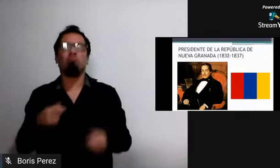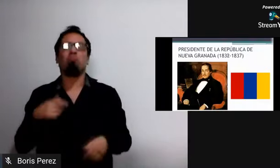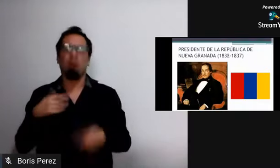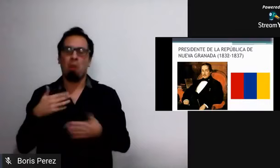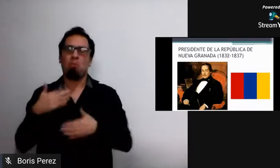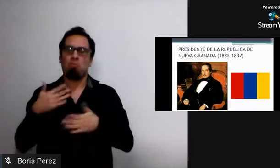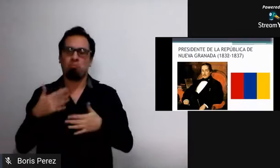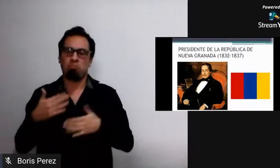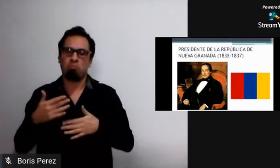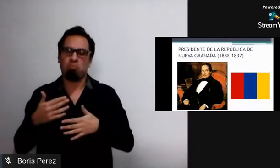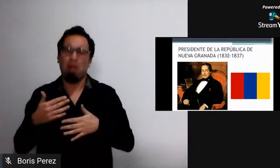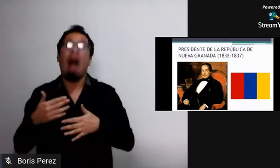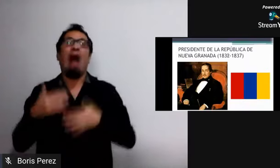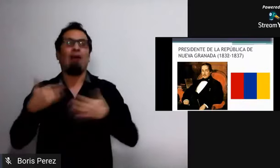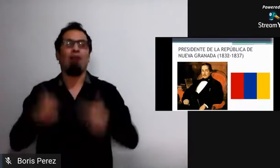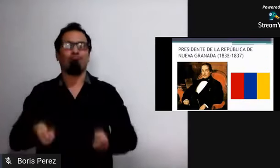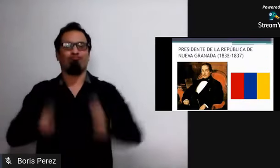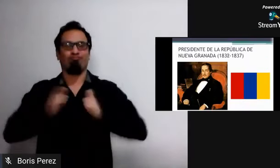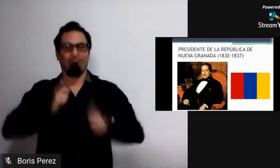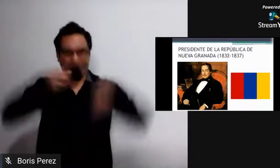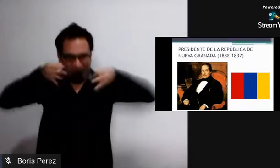también en este territorio un poco más pequeño,